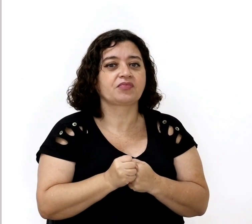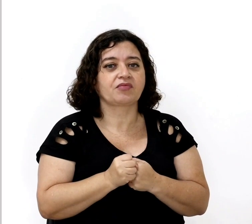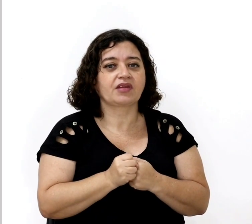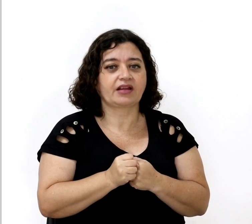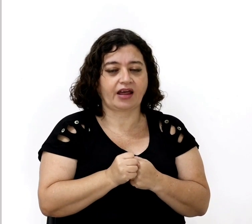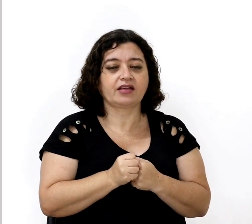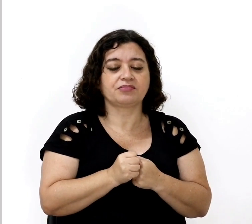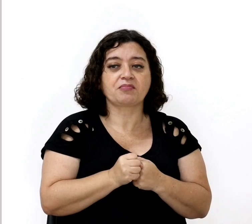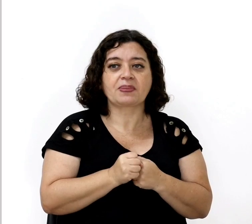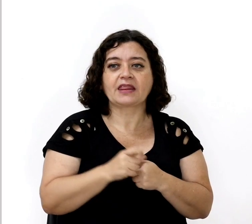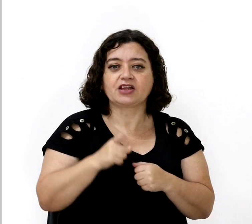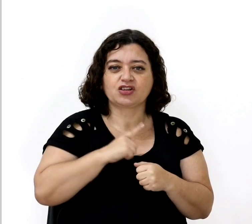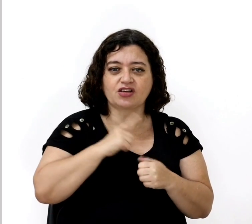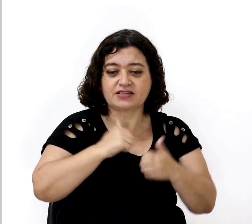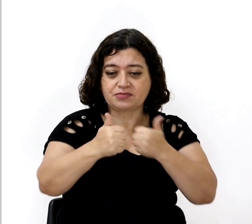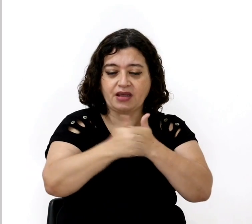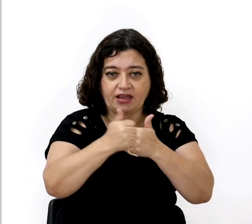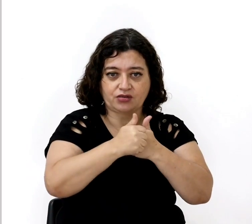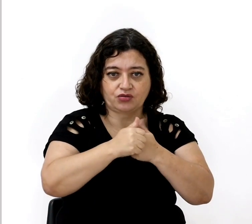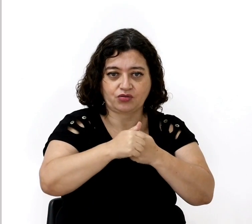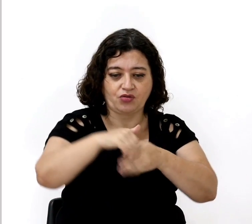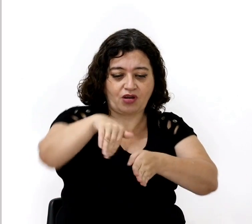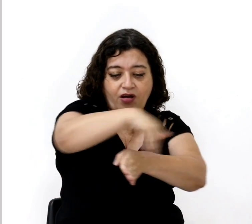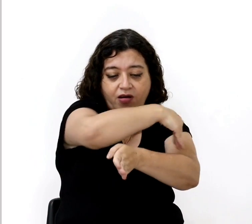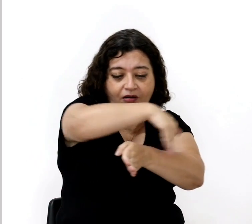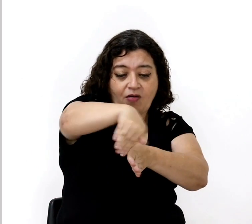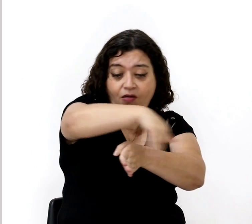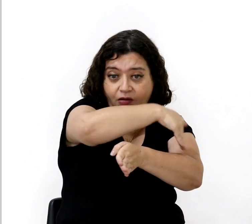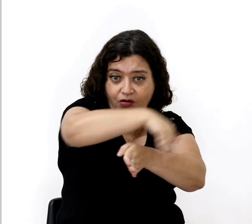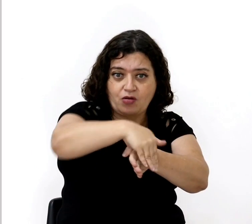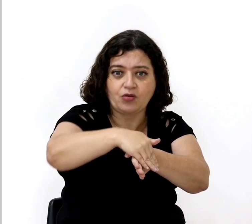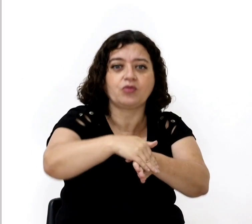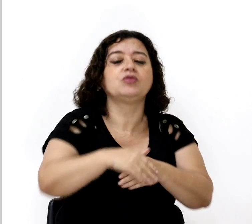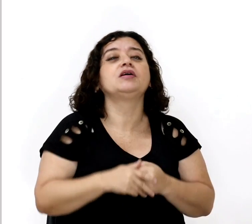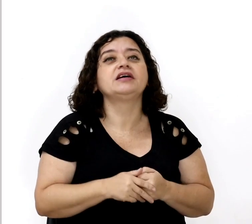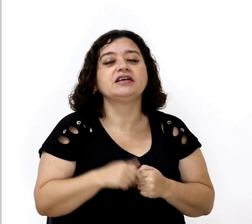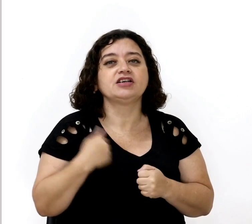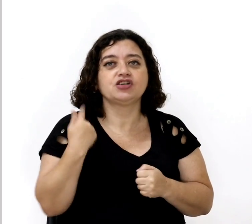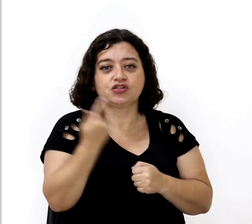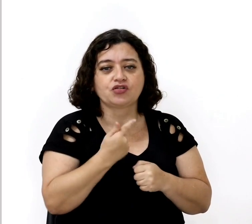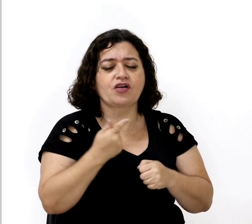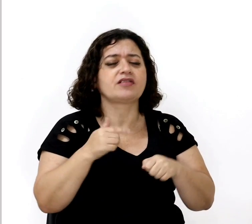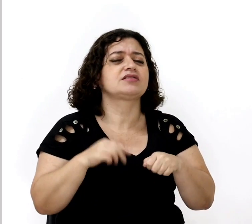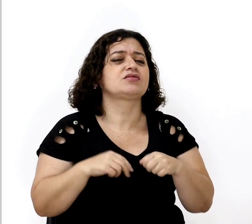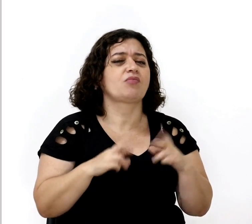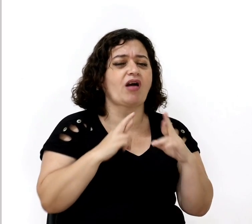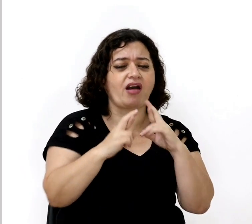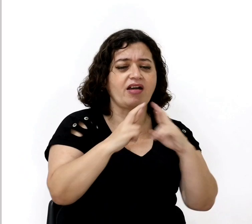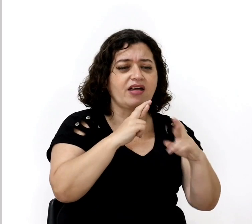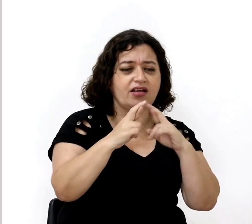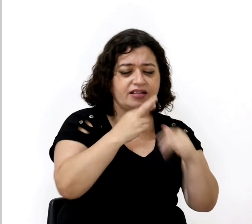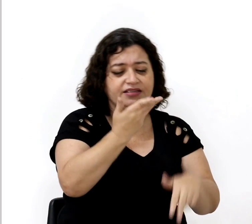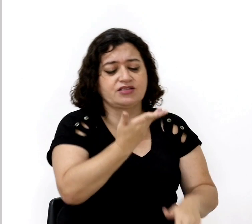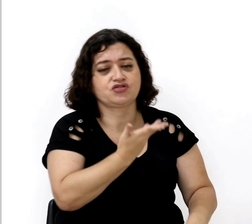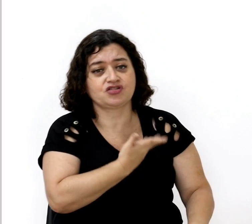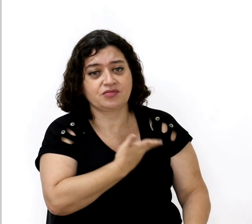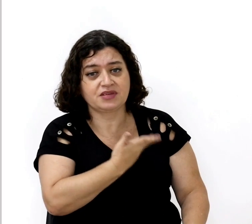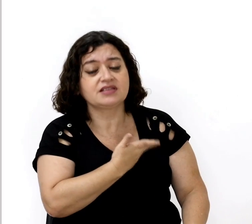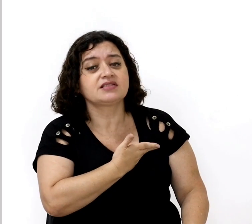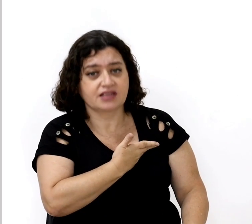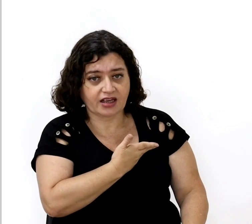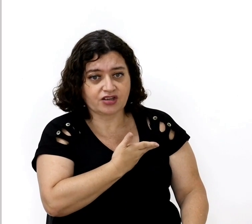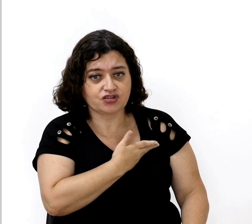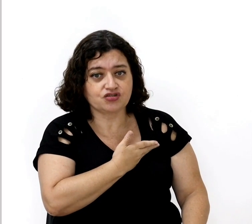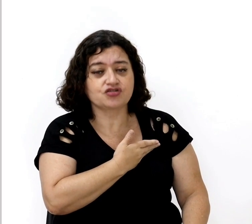lá o posto de saúde, que fica na mesma quadra da nossa igreja. E a gente começou a estabelecer uma relação de